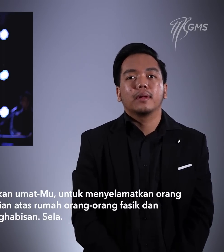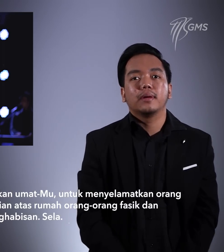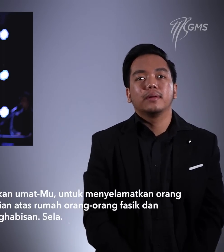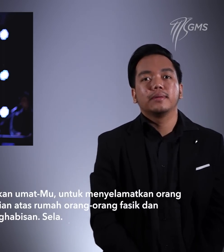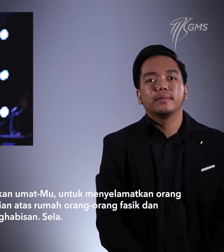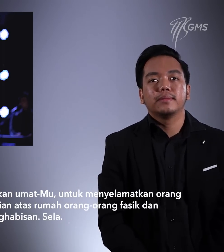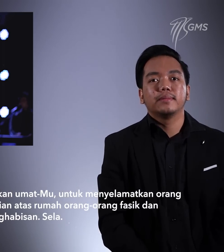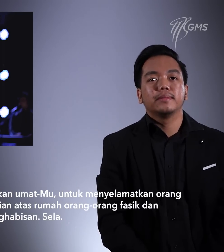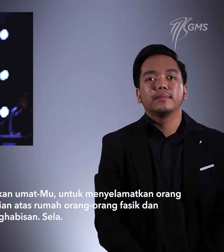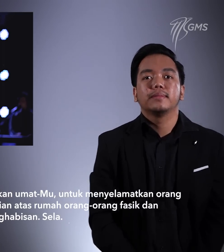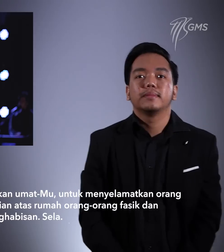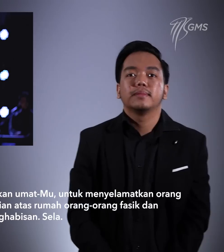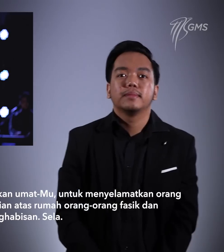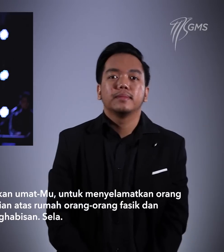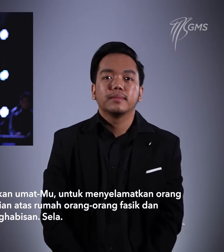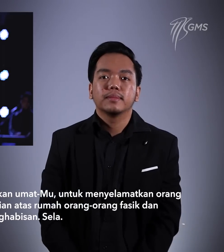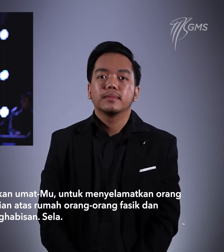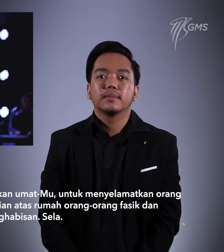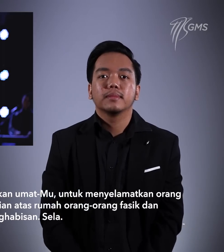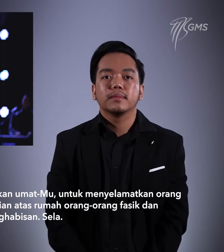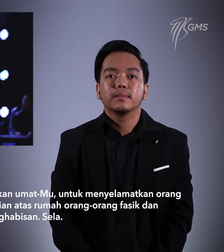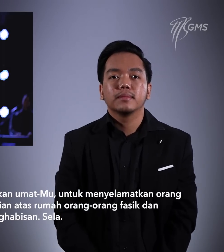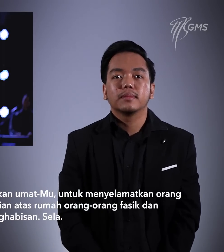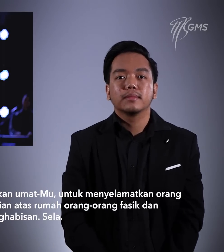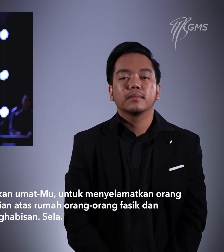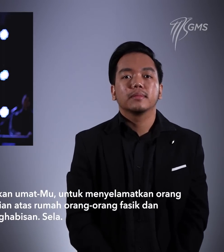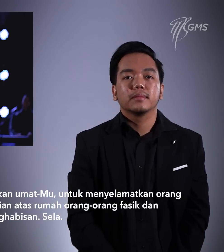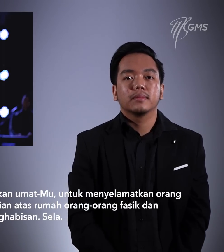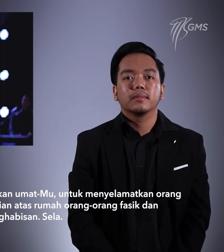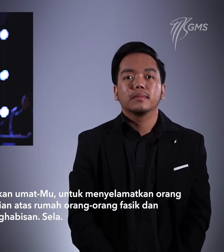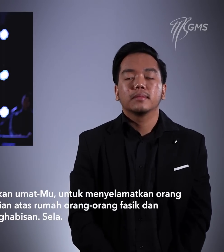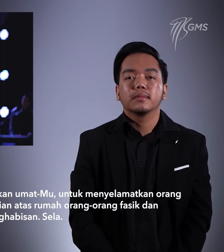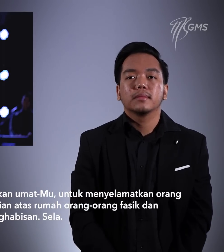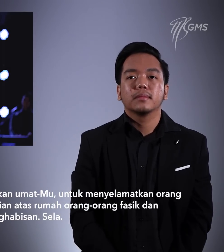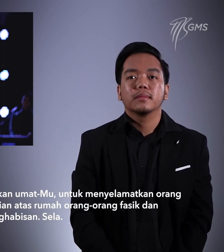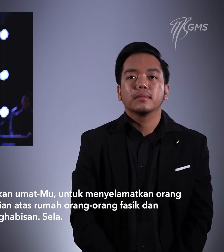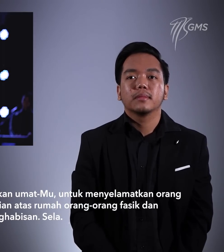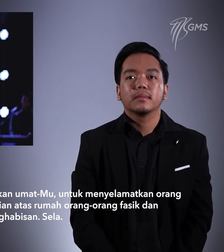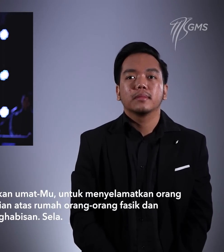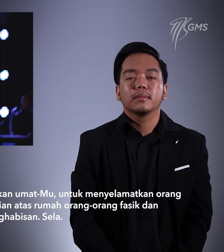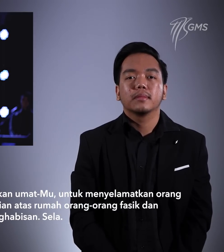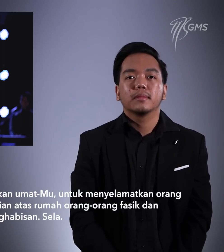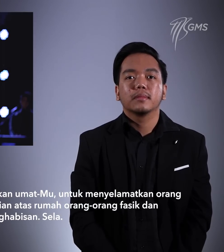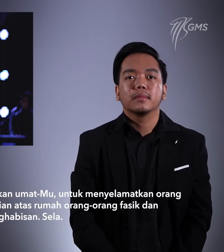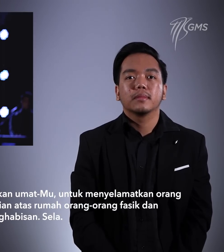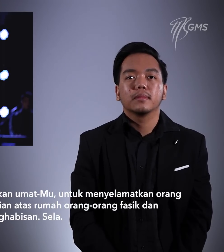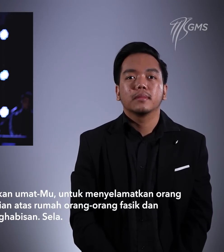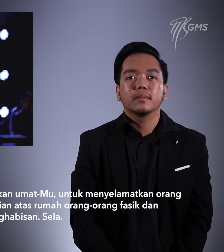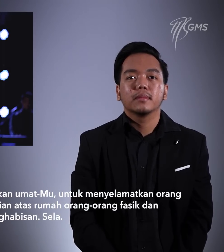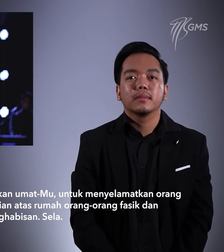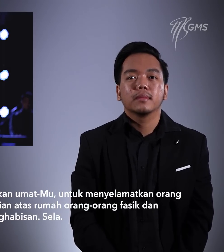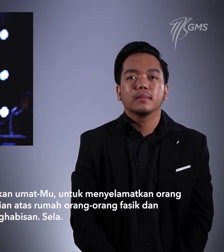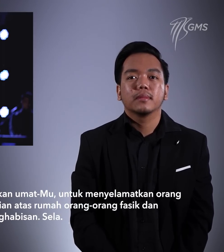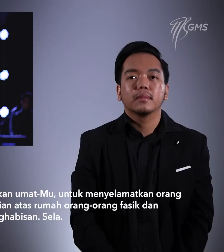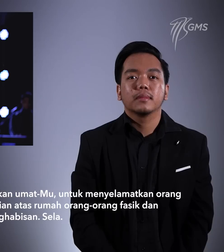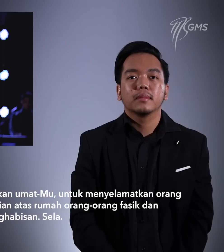umatmu. Untuk menyelamatkan orang yang kau urapi. Engkau meremukkan bagian atas rumah orang-orang fasik. Dan kau buka dasarnya